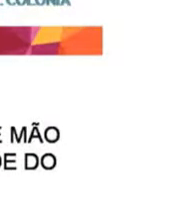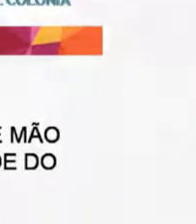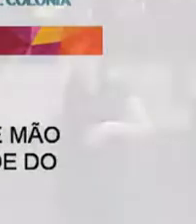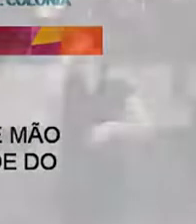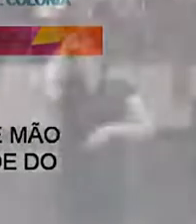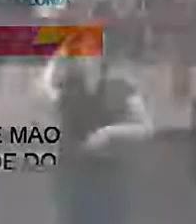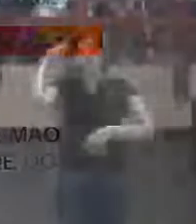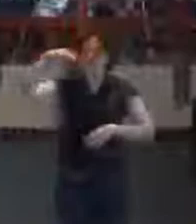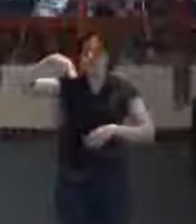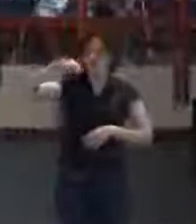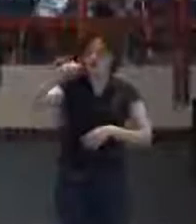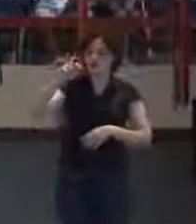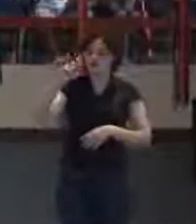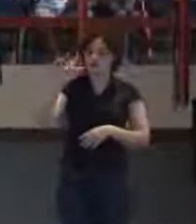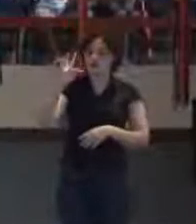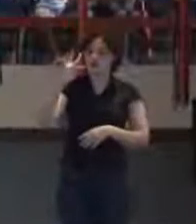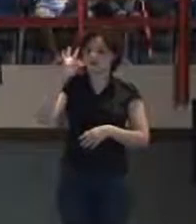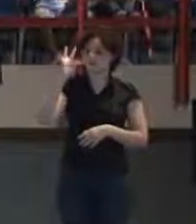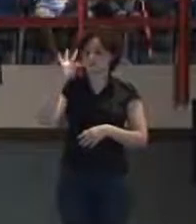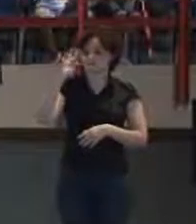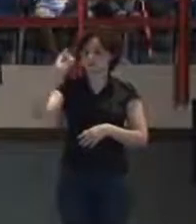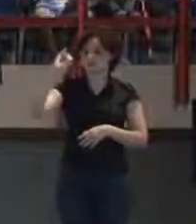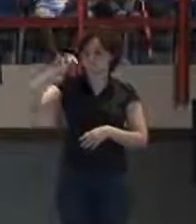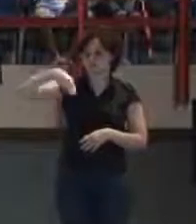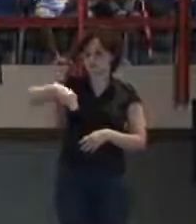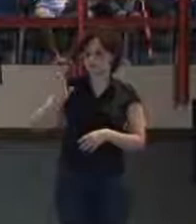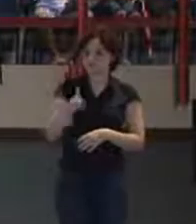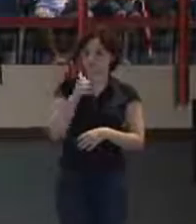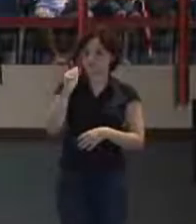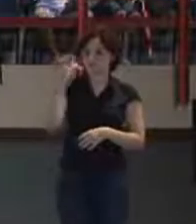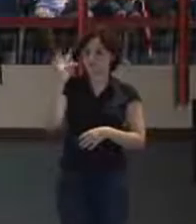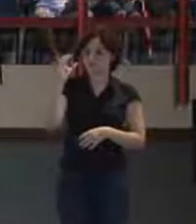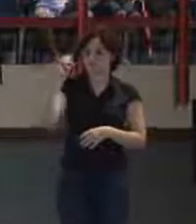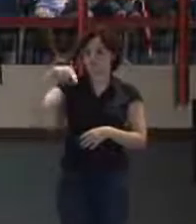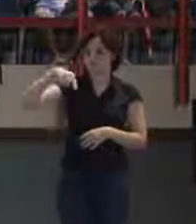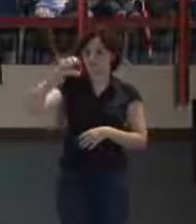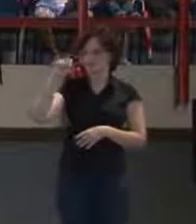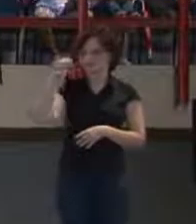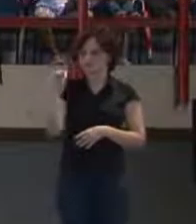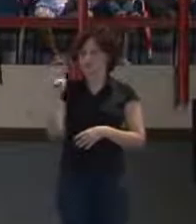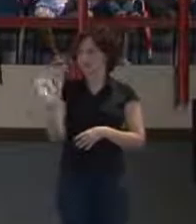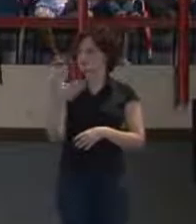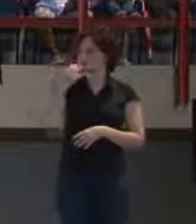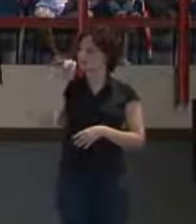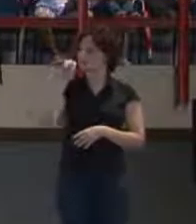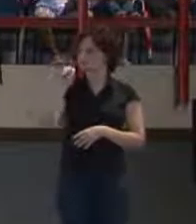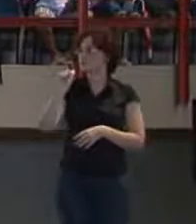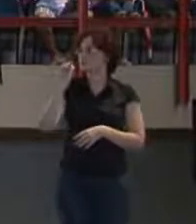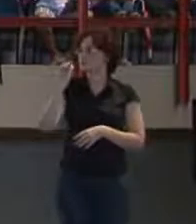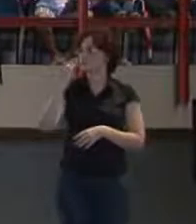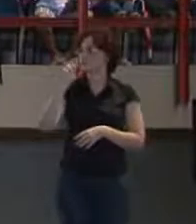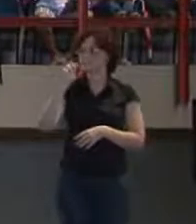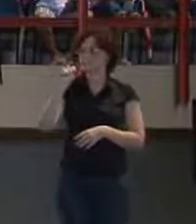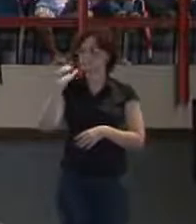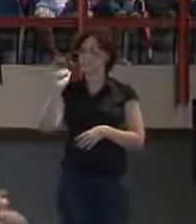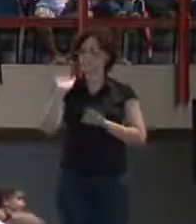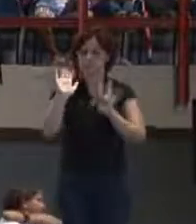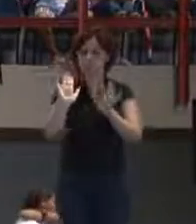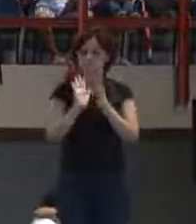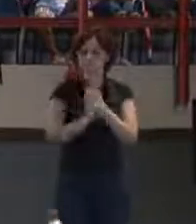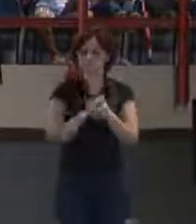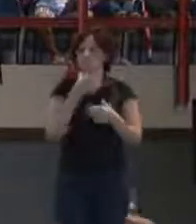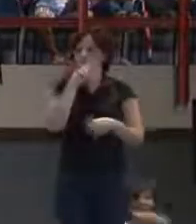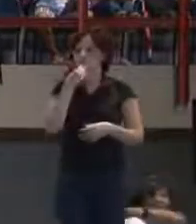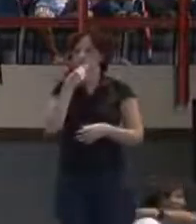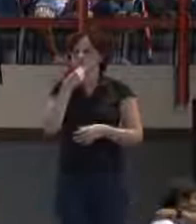Souza. Agora, deixa eu fazer só uma análise para vocês entenderem. O Martim Afonso de Souza, gente, ele veio com